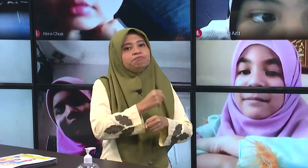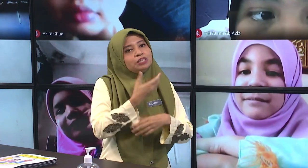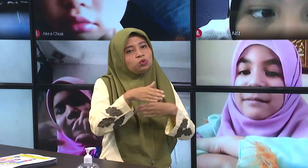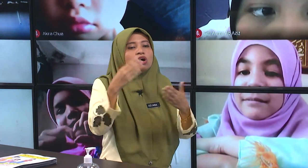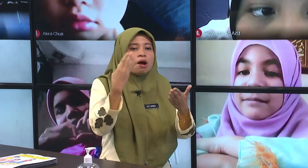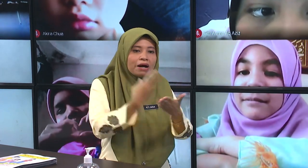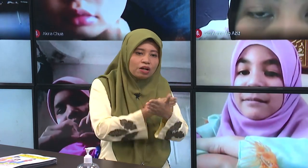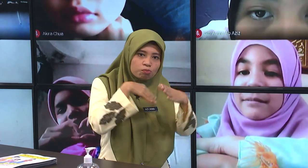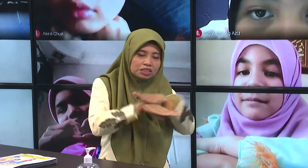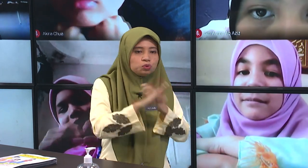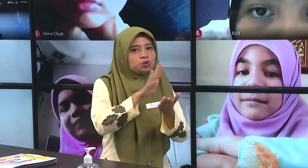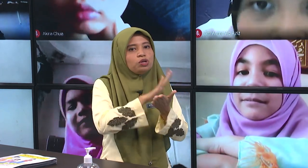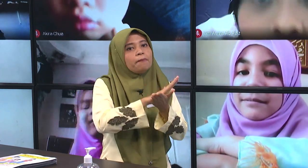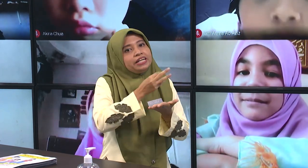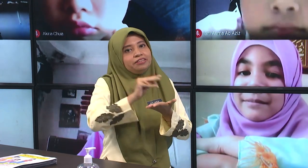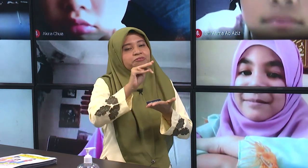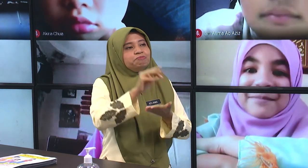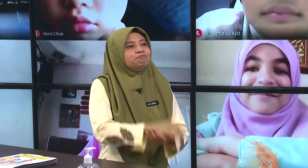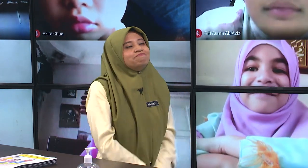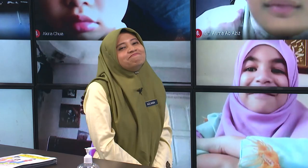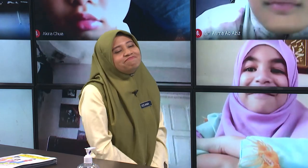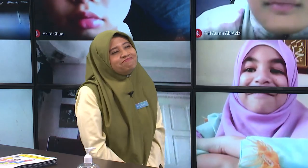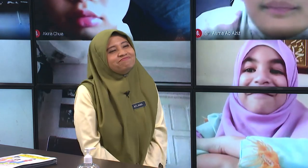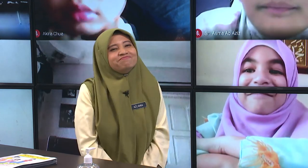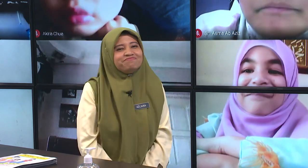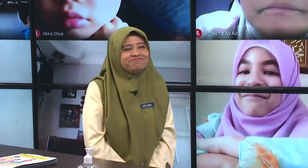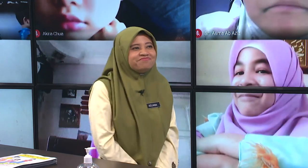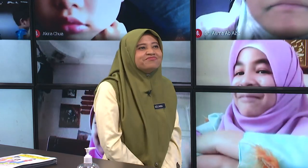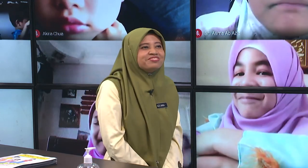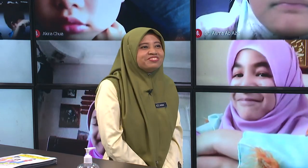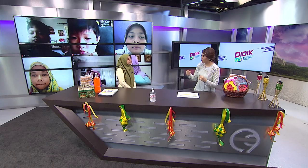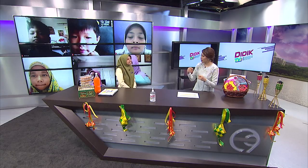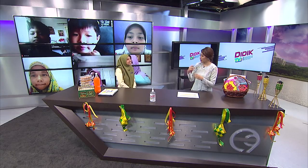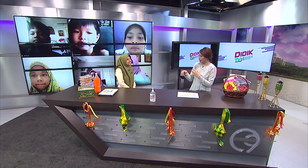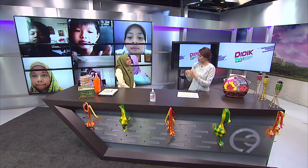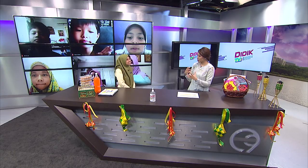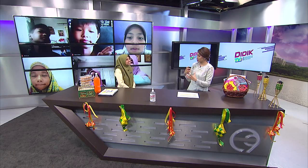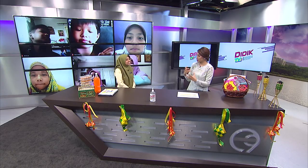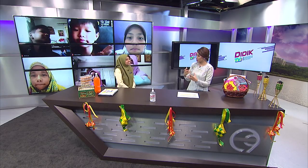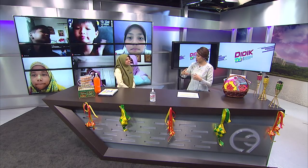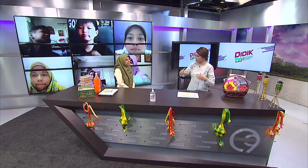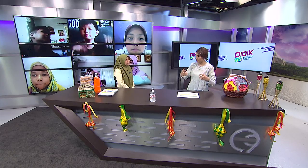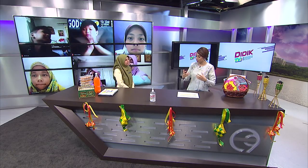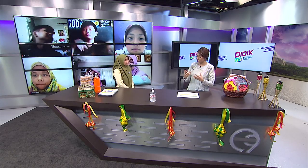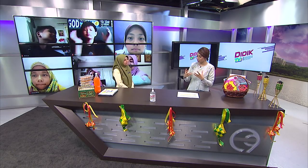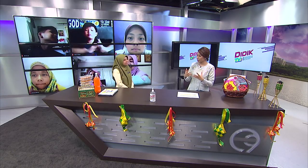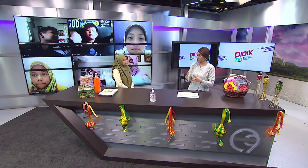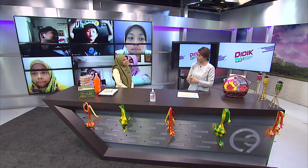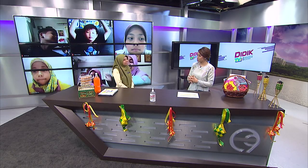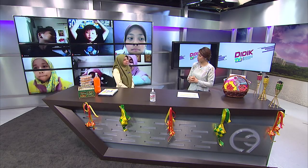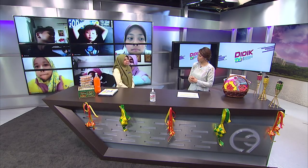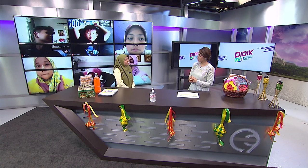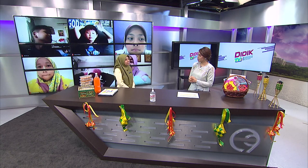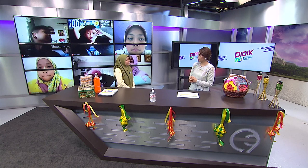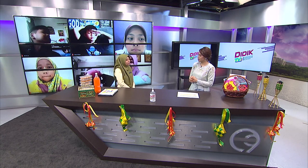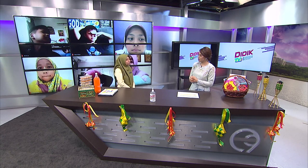14 tahun. Lepas tu baru masuk sekolah menengah. Wow. Cikgu memang dah lama mengajar